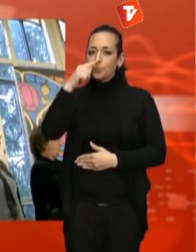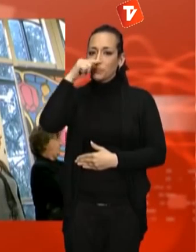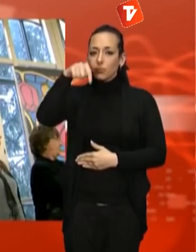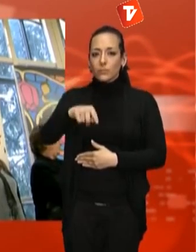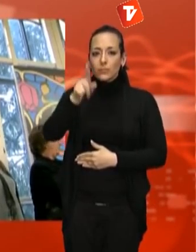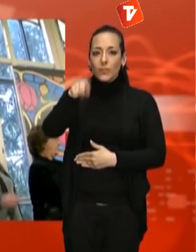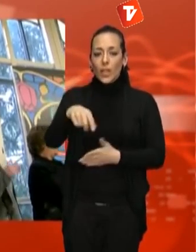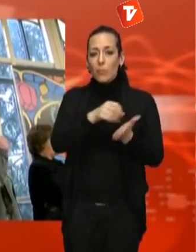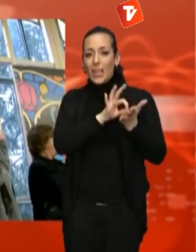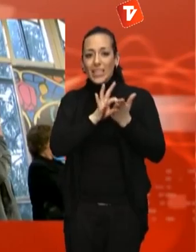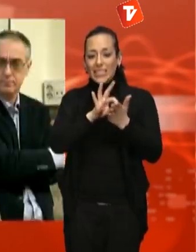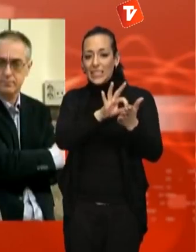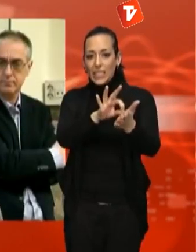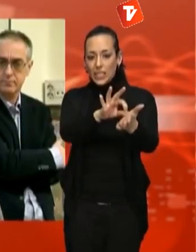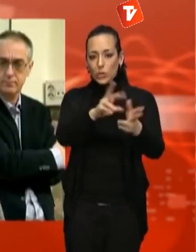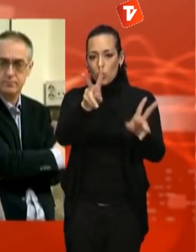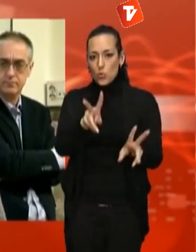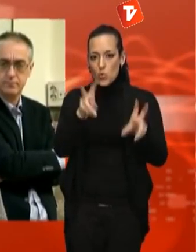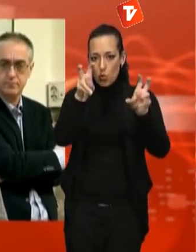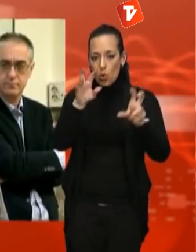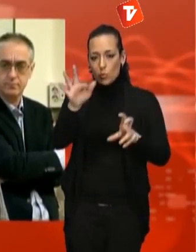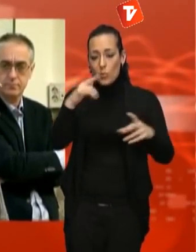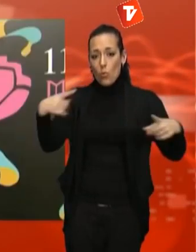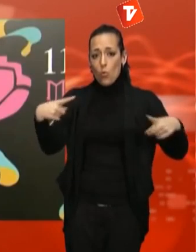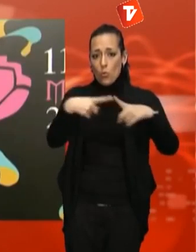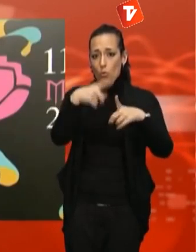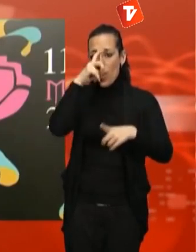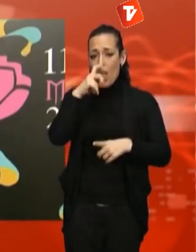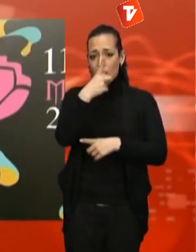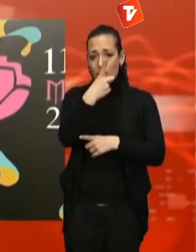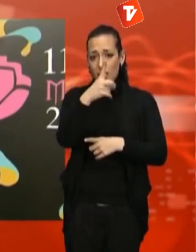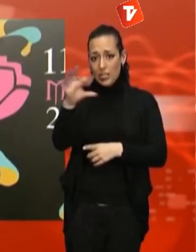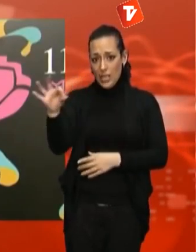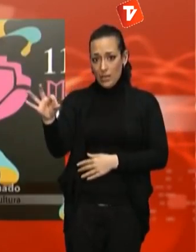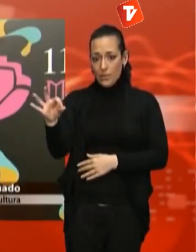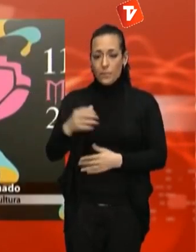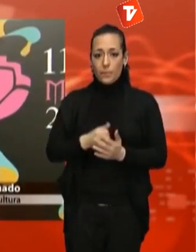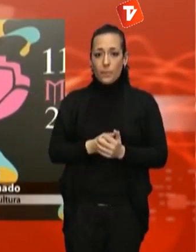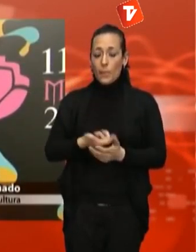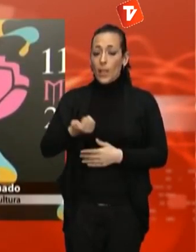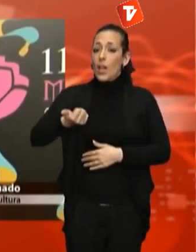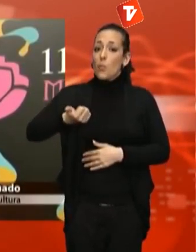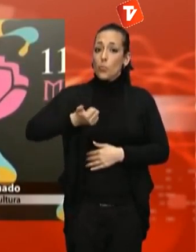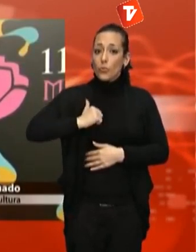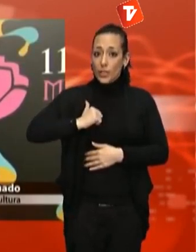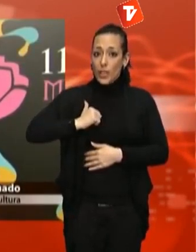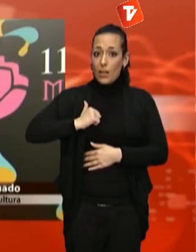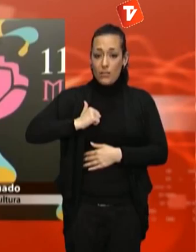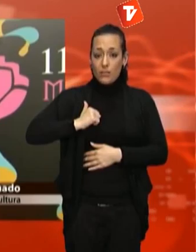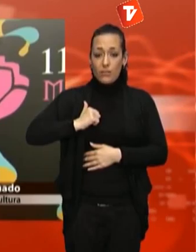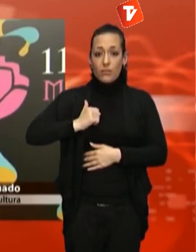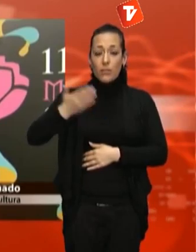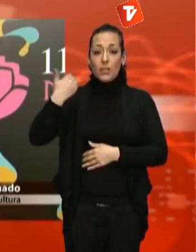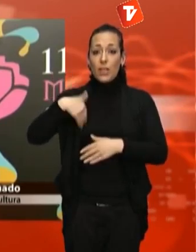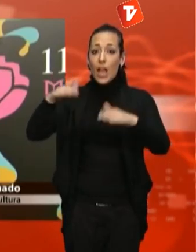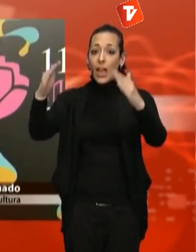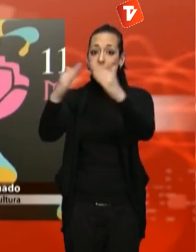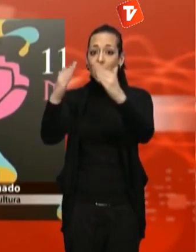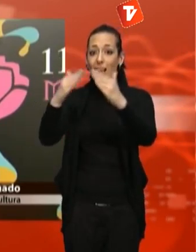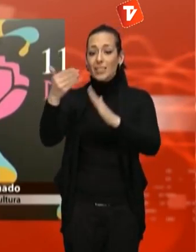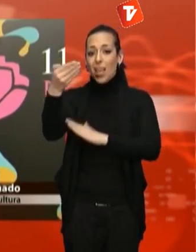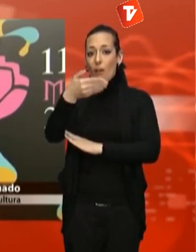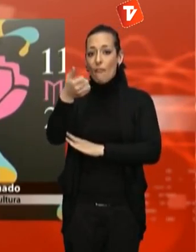guiades o teatralitzades coincidint amb el seu centenari. Aprofitant, que és el centenari de la que coneixem com a Casa Bauman, però que en el seu